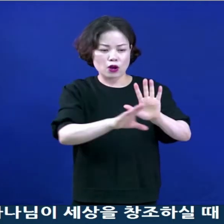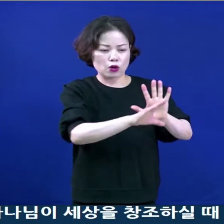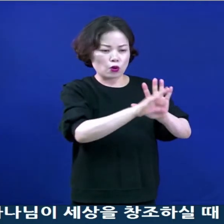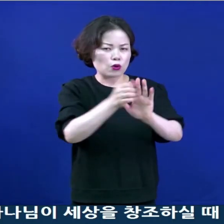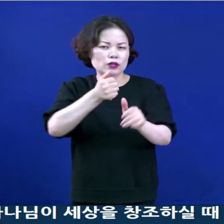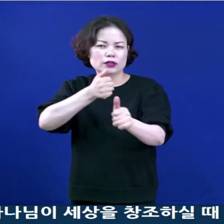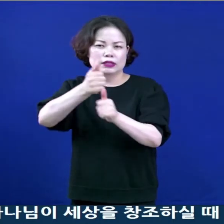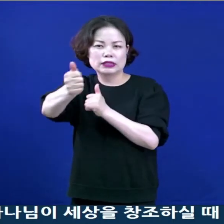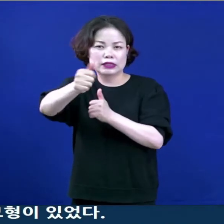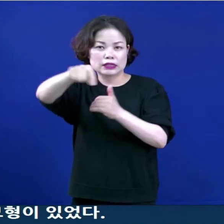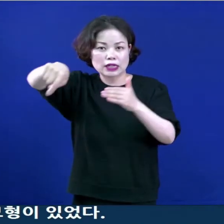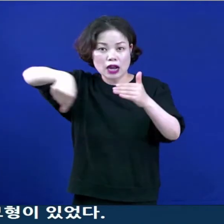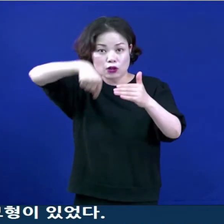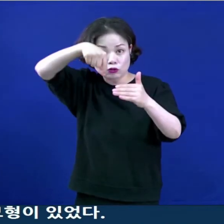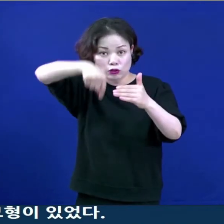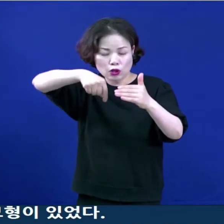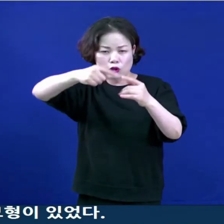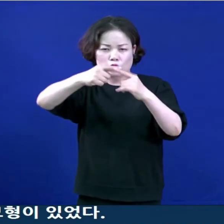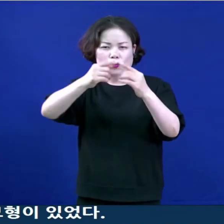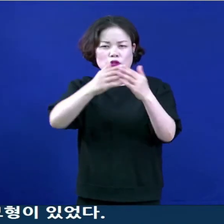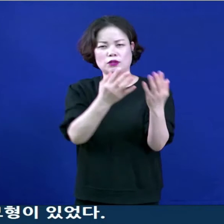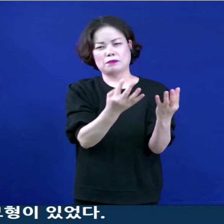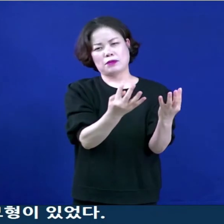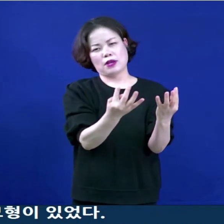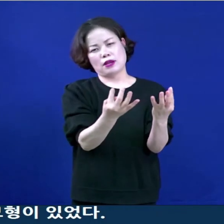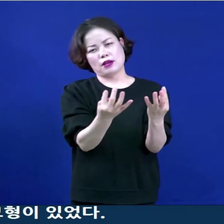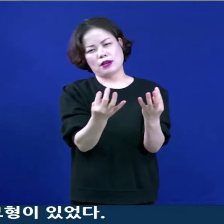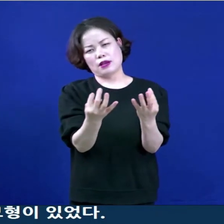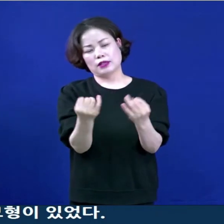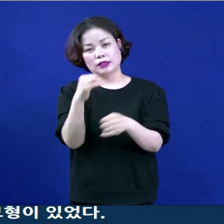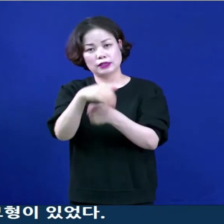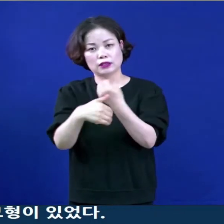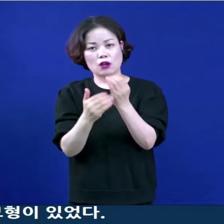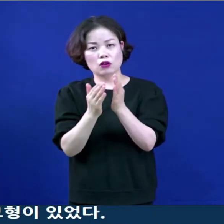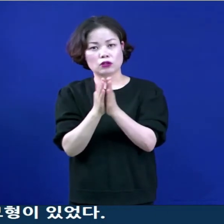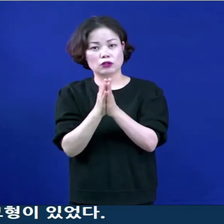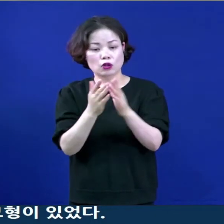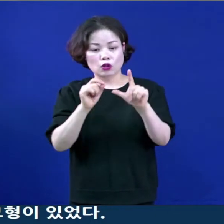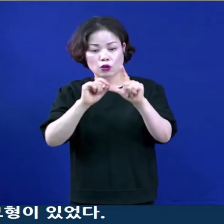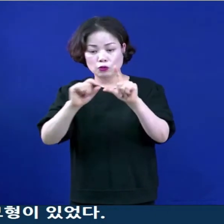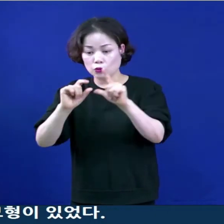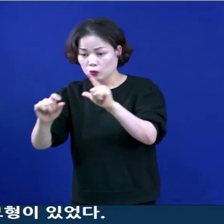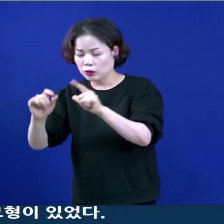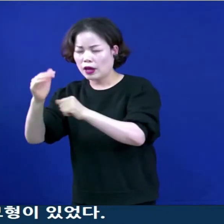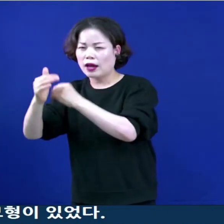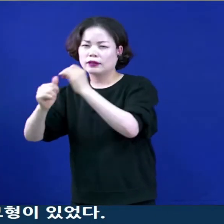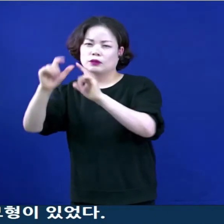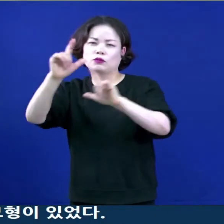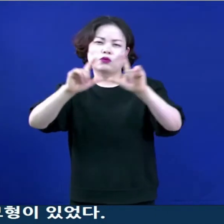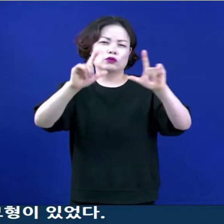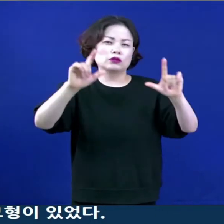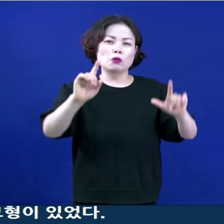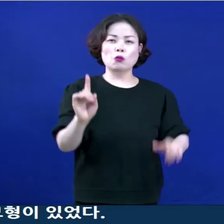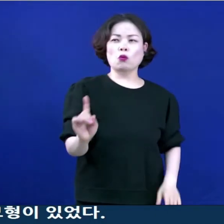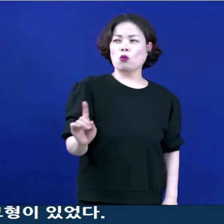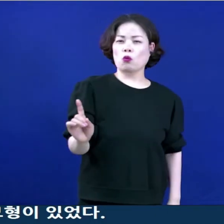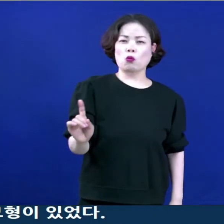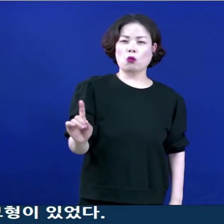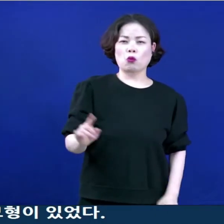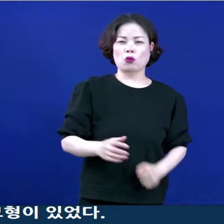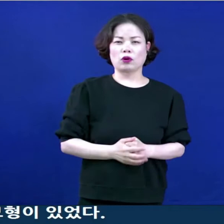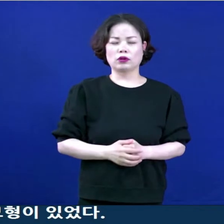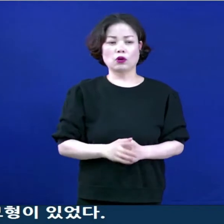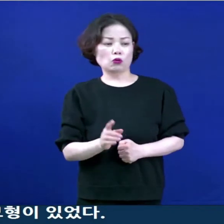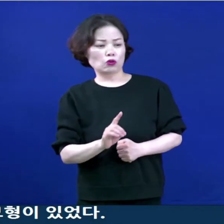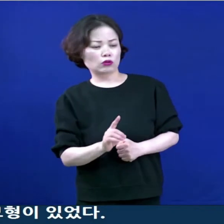극복하는 과정 속에서 우리가 교회에서 많이 다뤄야 될 성경의 부분들이 하나님의 모양과 형상이 무엇인가,